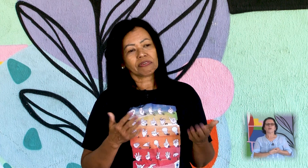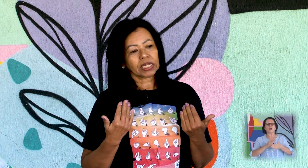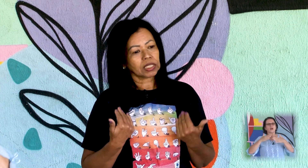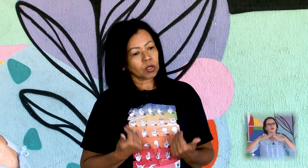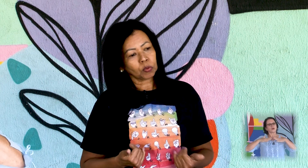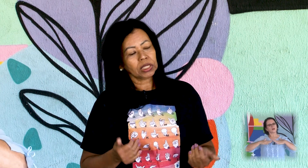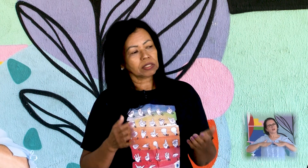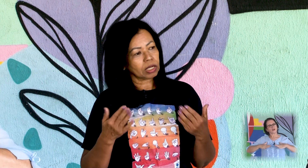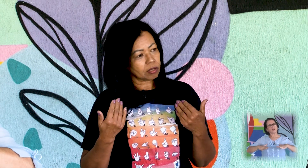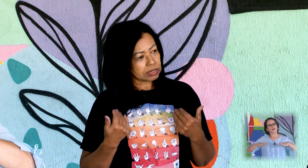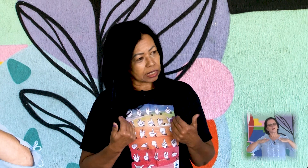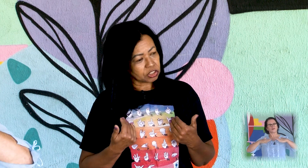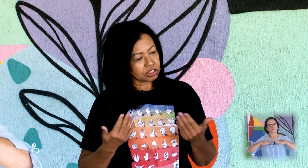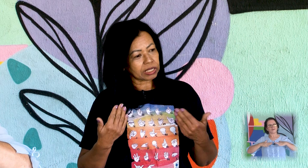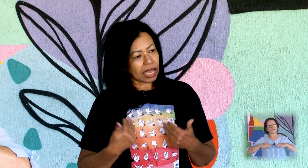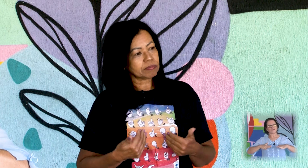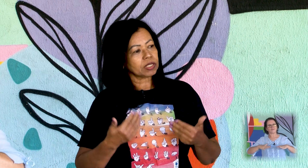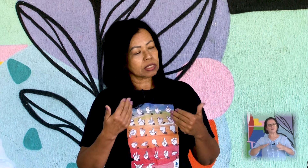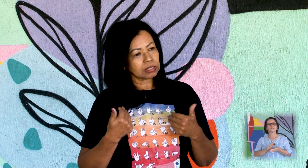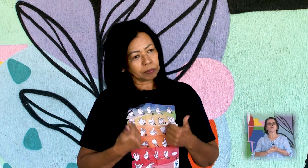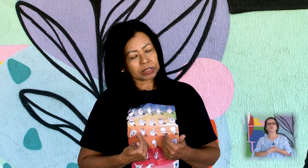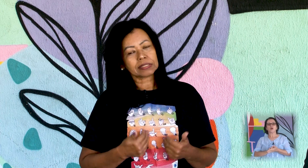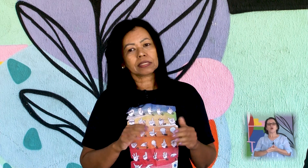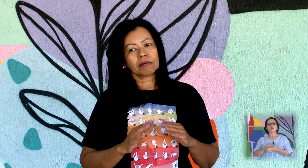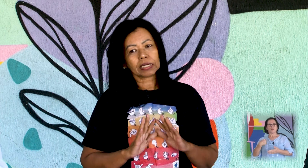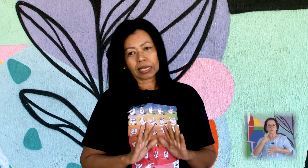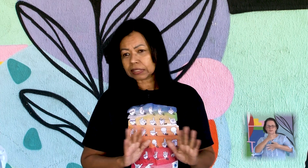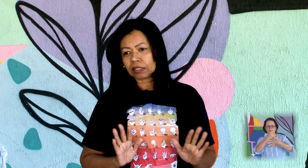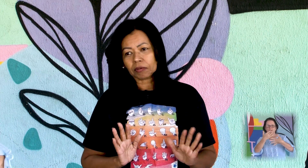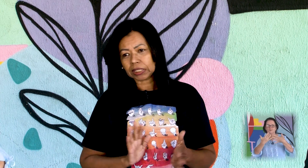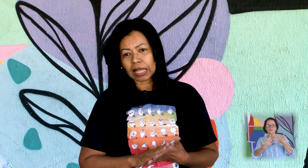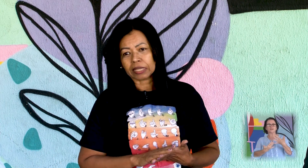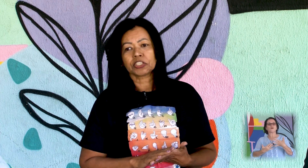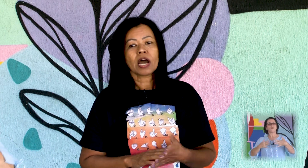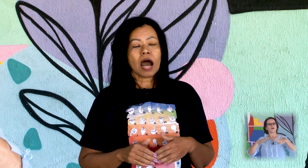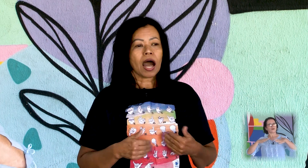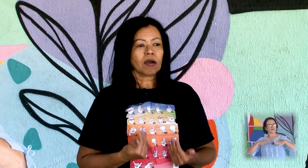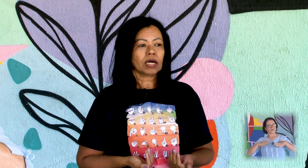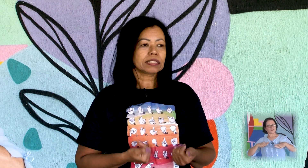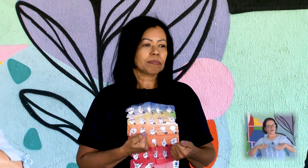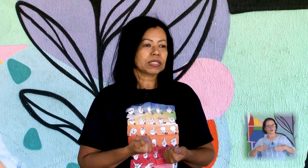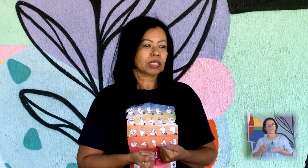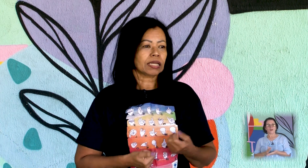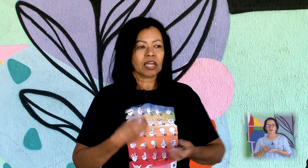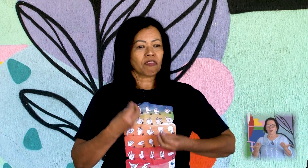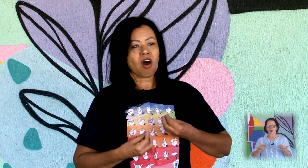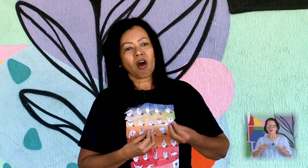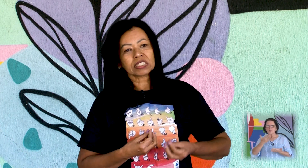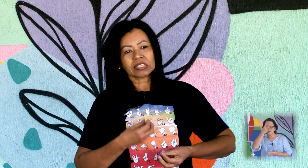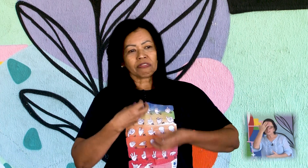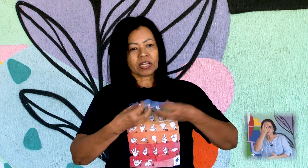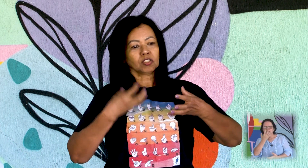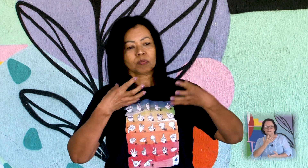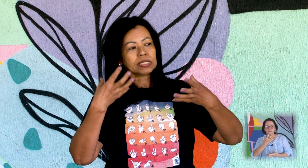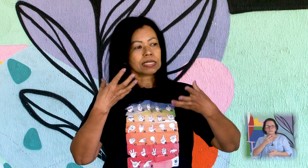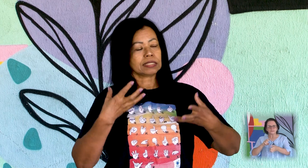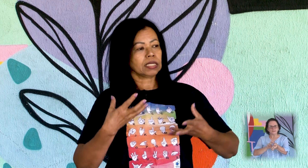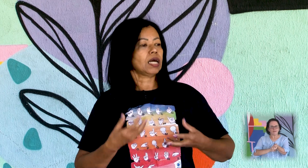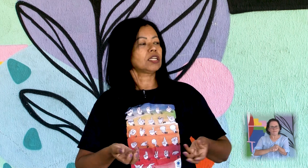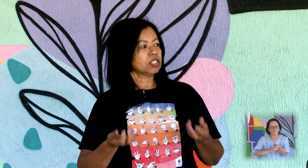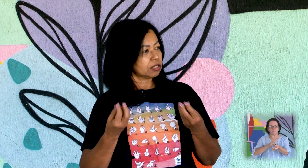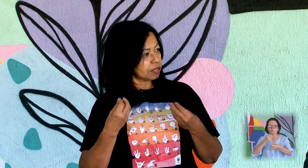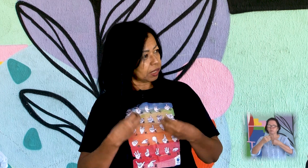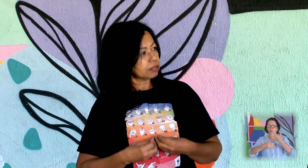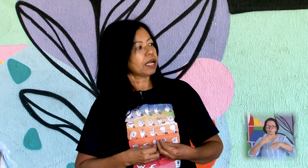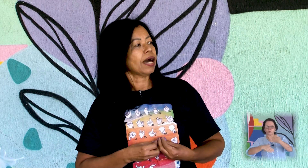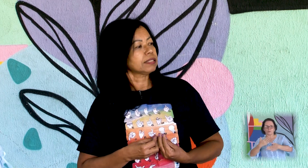calma, ela fala tranquila, então a gente traz para a nossa interpretação essa tranquilidade. Agora, se a pessoa está nervosa, ela está falando mais assim,